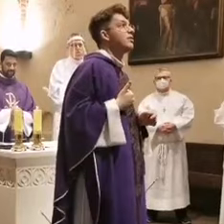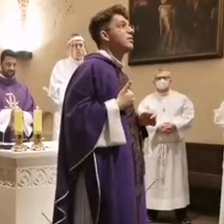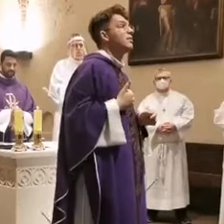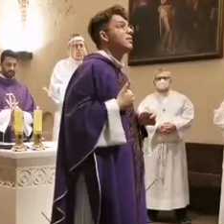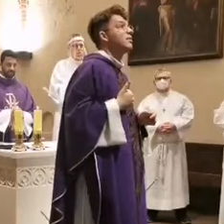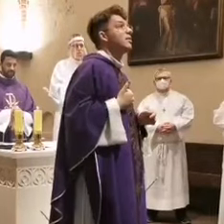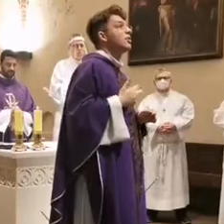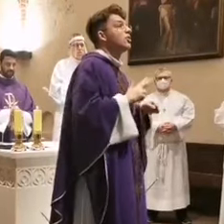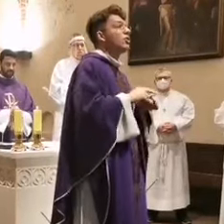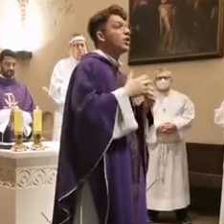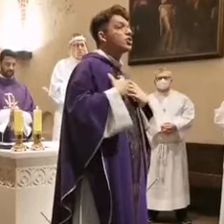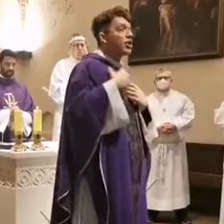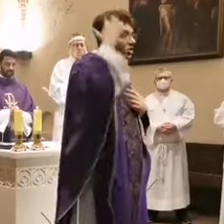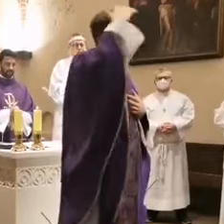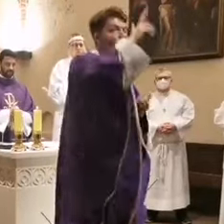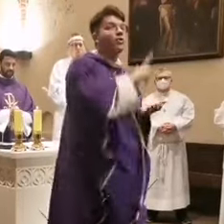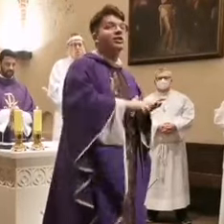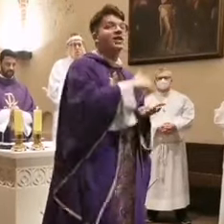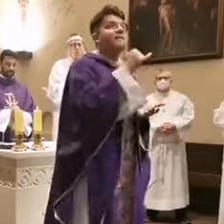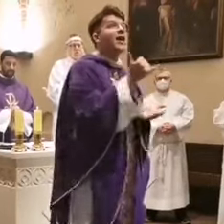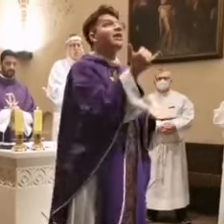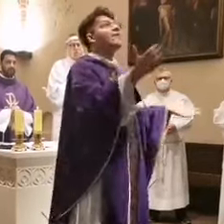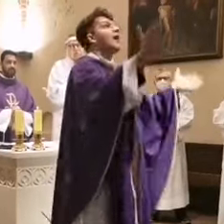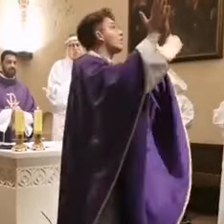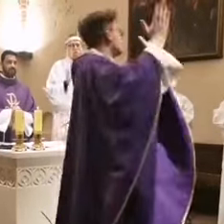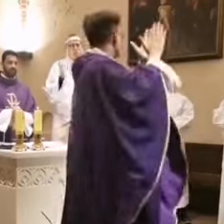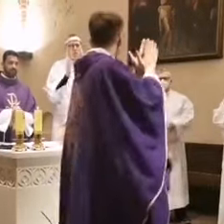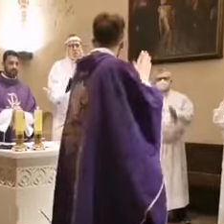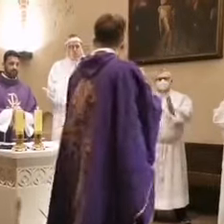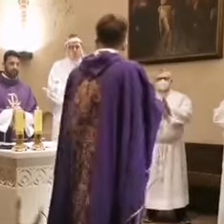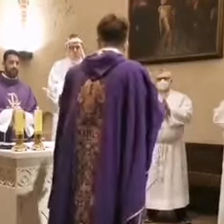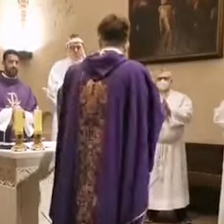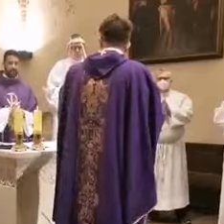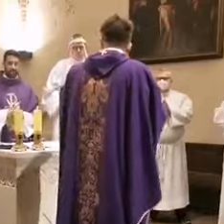nami, który żyjesz i królujesz na wieki wieki.